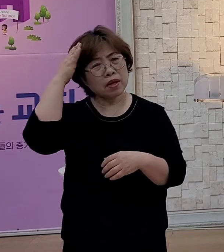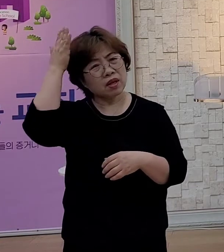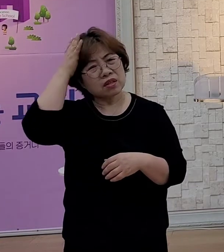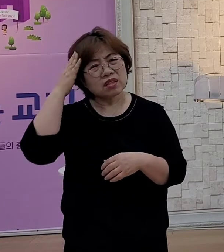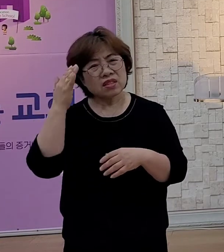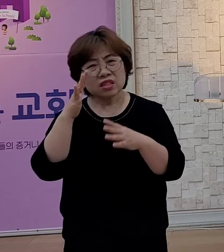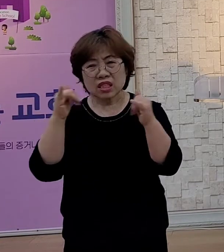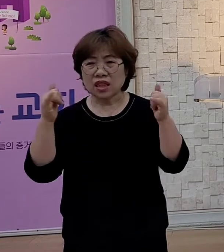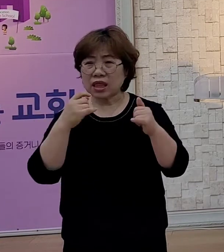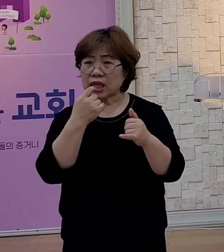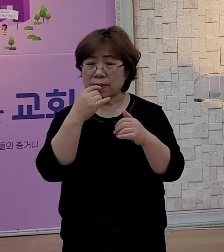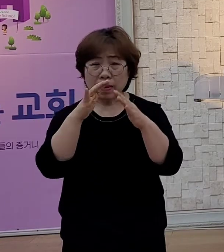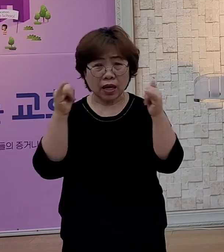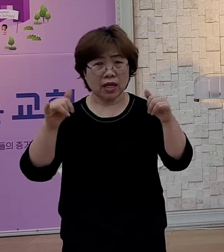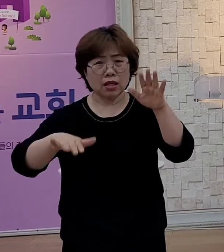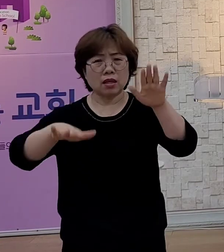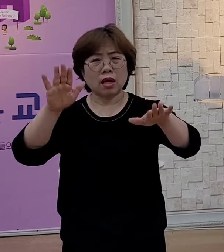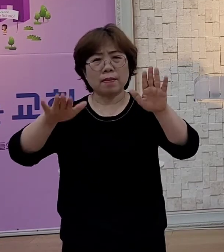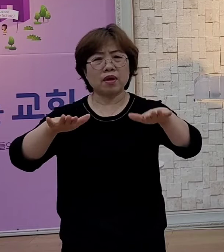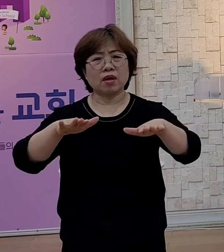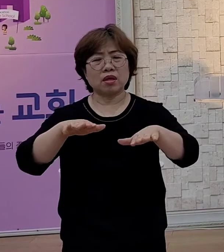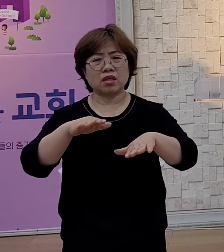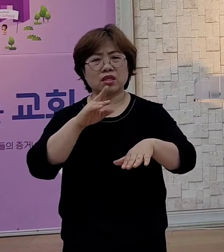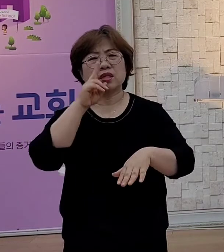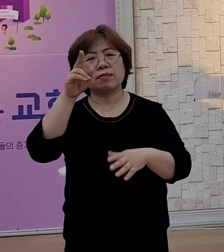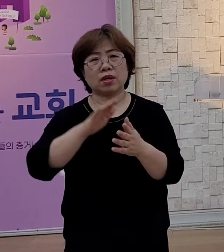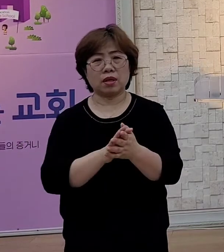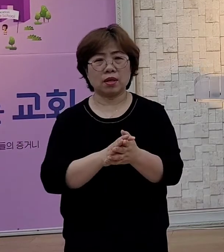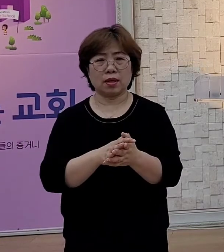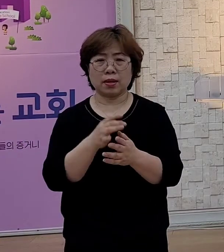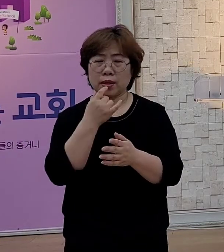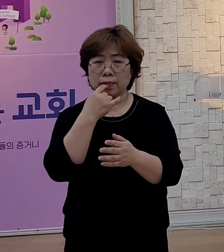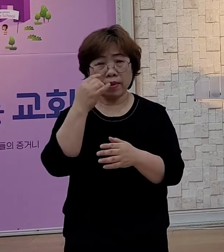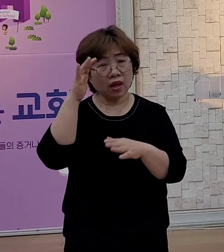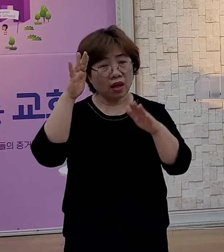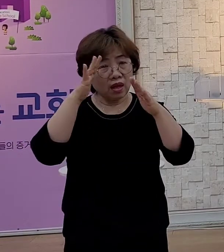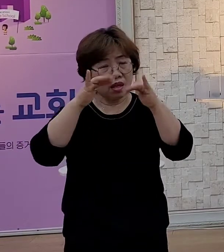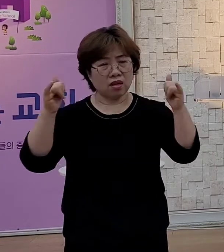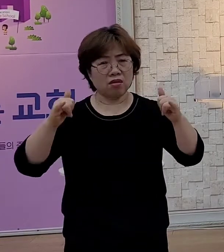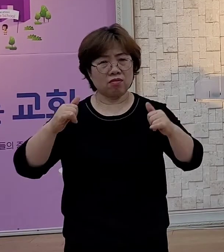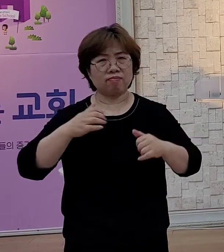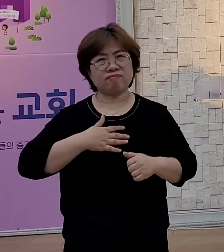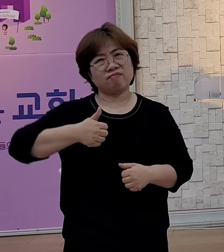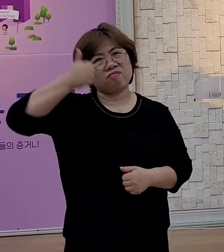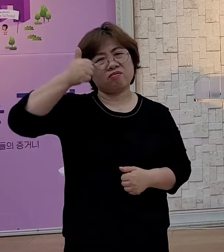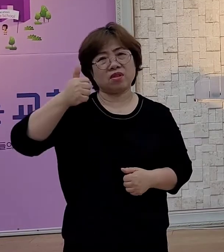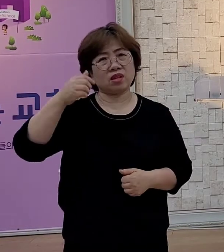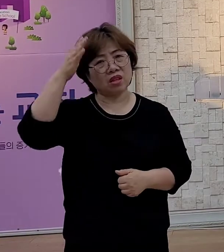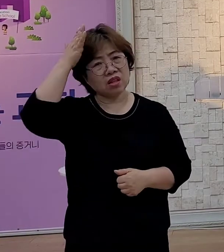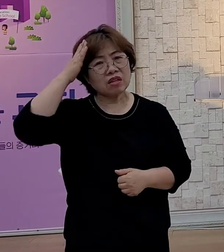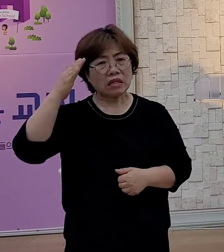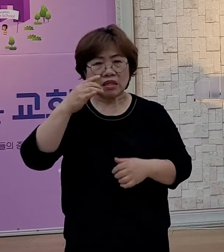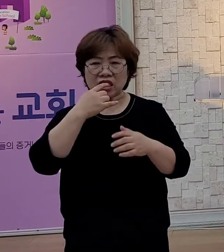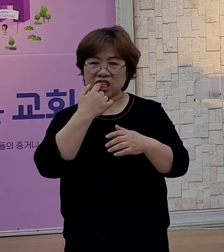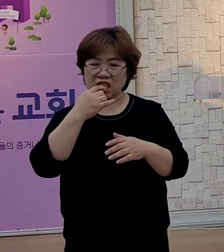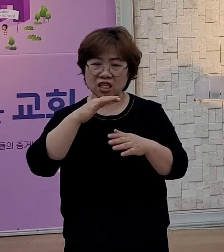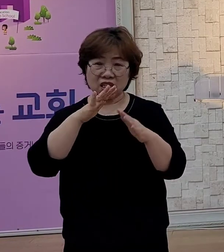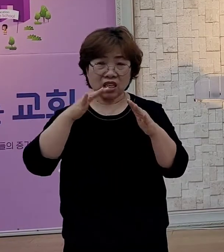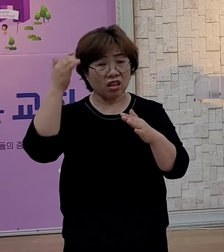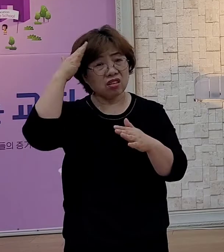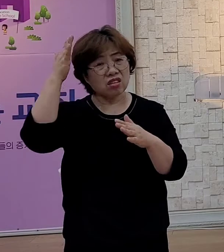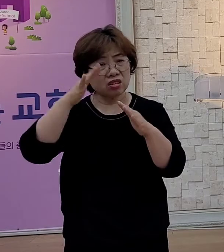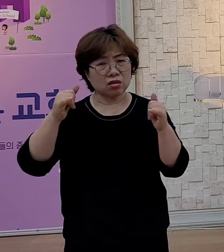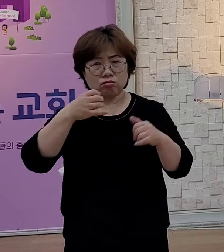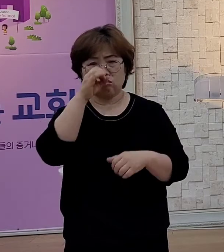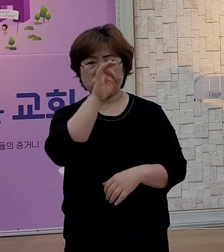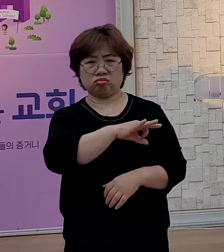여러분 백인들이요 백인 우월주의입니다. 미국 사회. 그래서 흑인들을 대놓고 무시합니다.